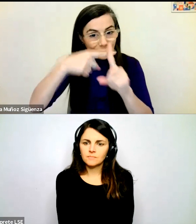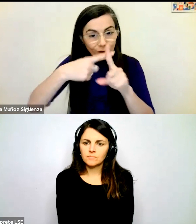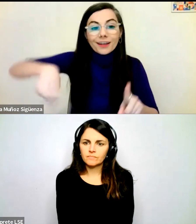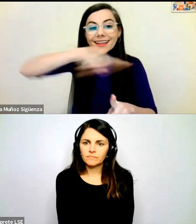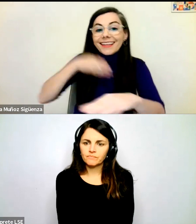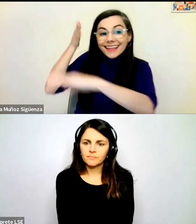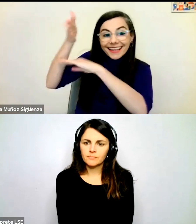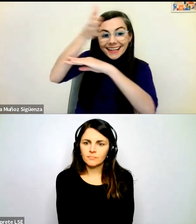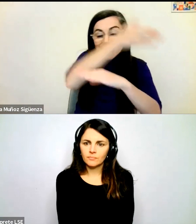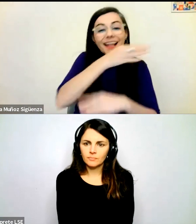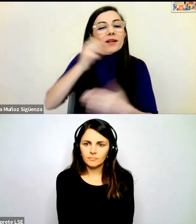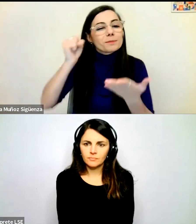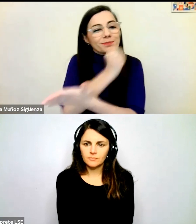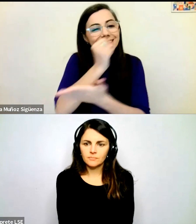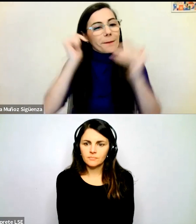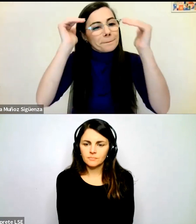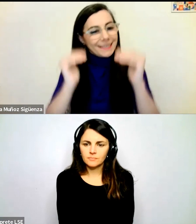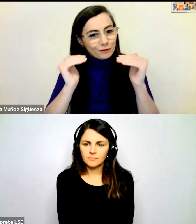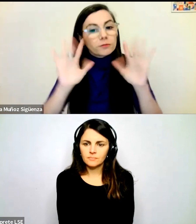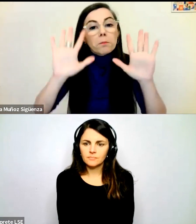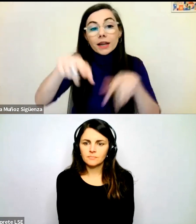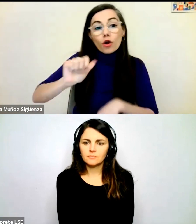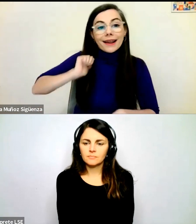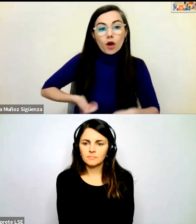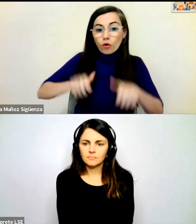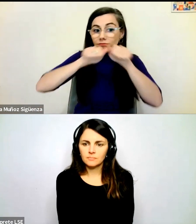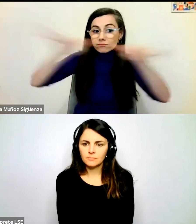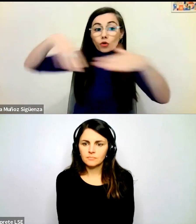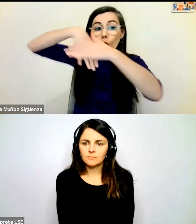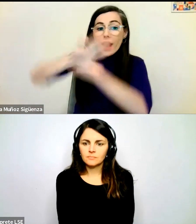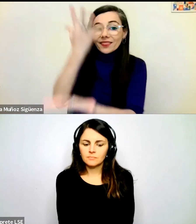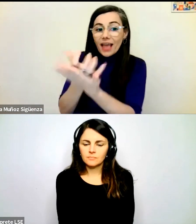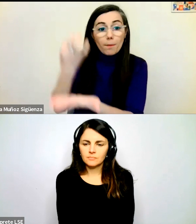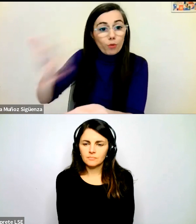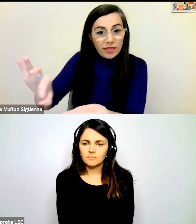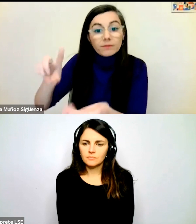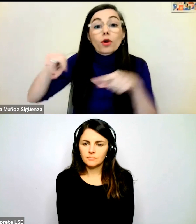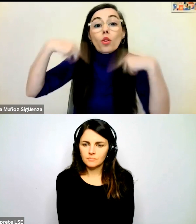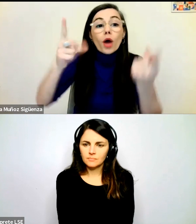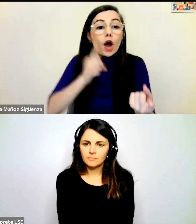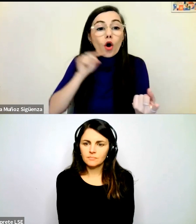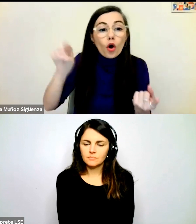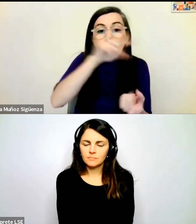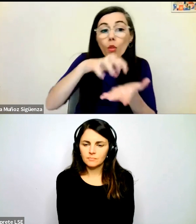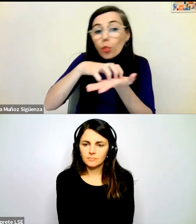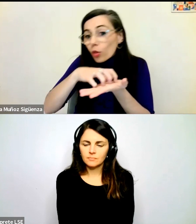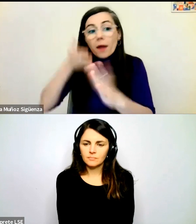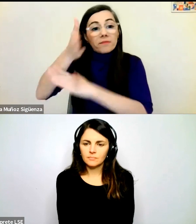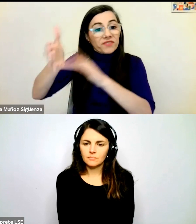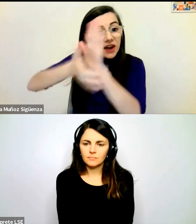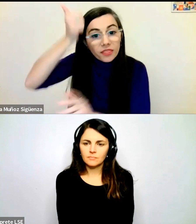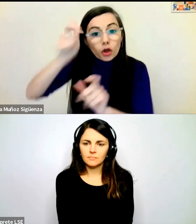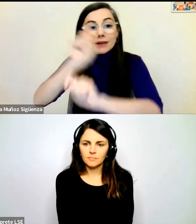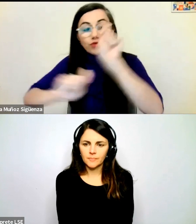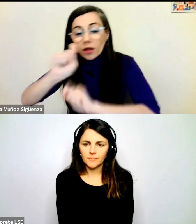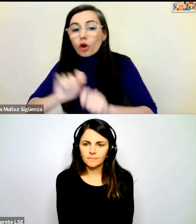tipo de denuncias. Bueno, pues la pandemia nos ha dejado algo positivo, que es el conocimiento del Zoom, que nos